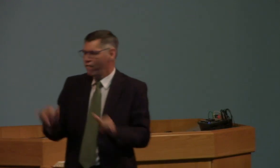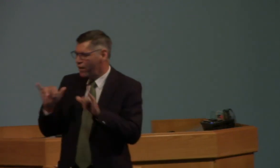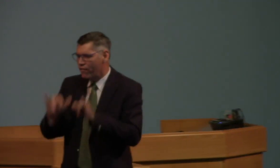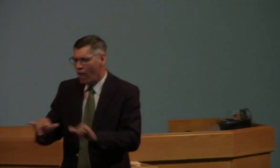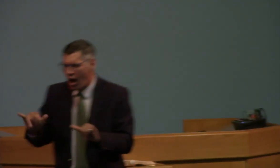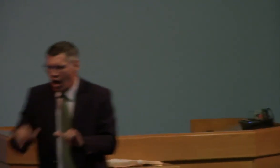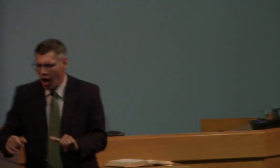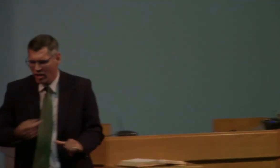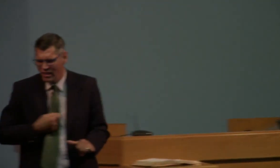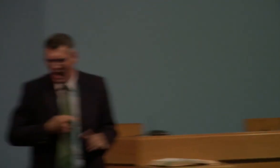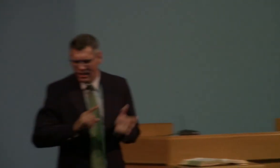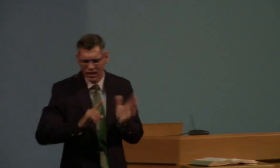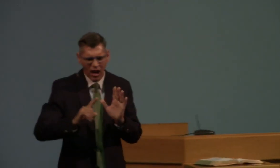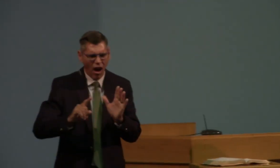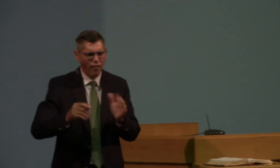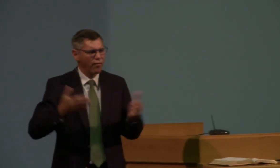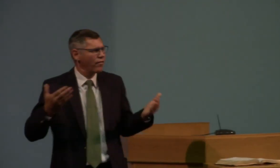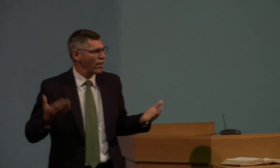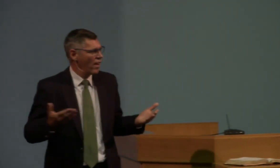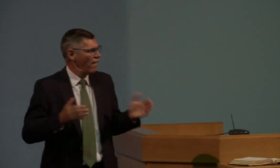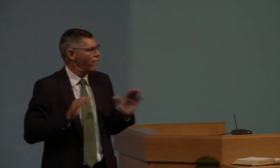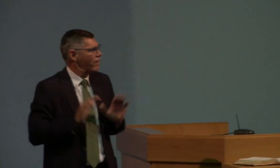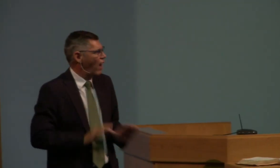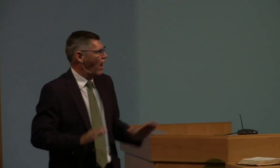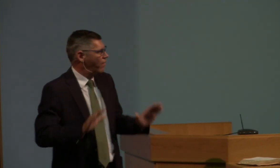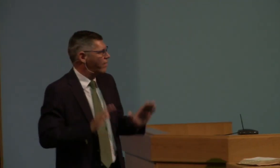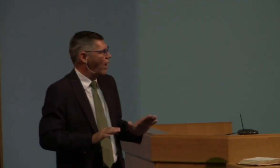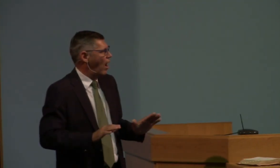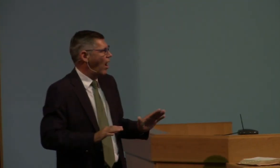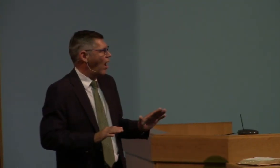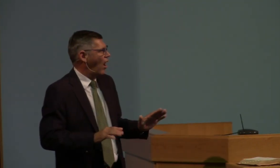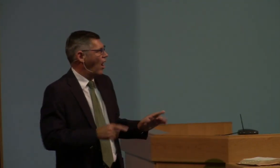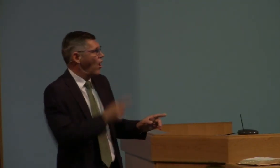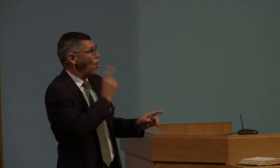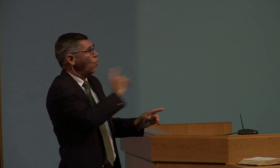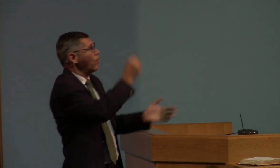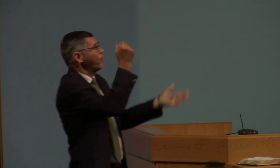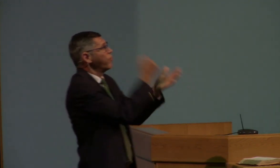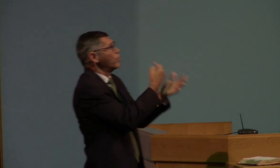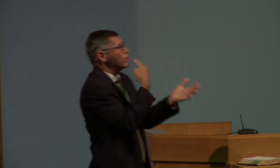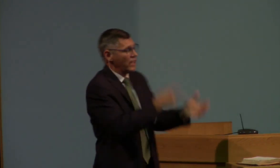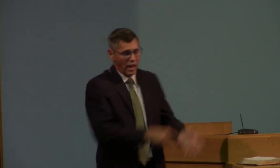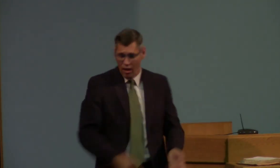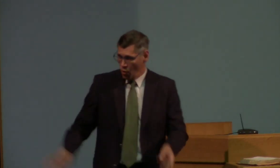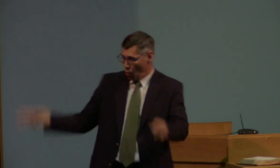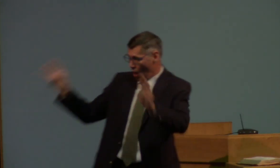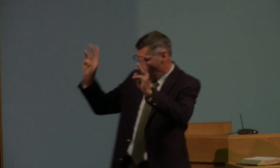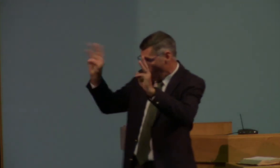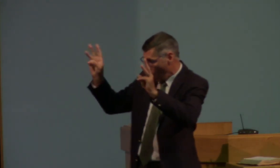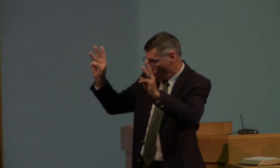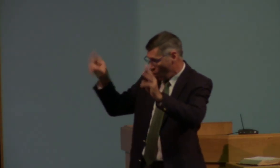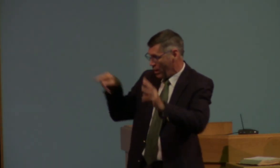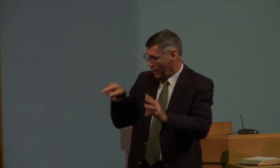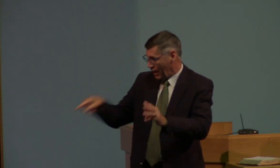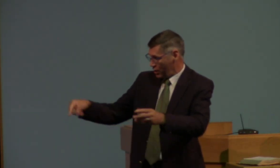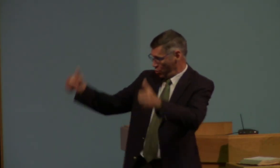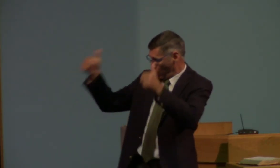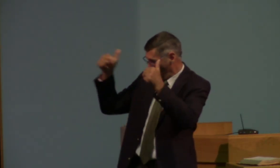verwag, as ek slaaf verwag, hoof moet sê, "Wow, jy is so goed,